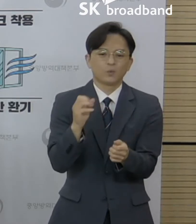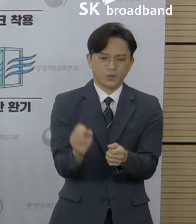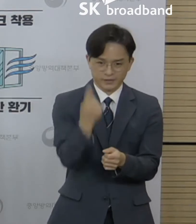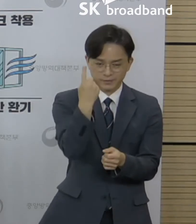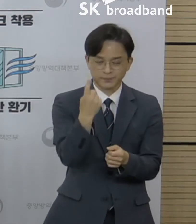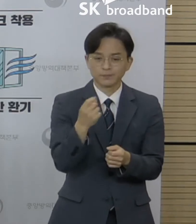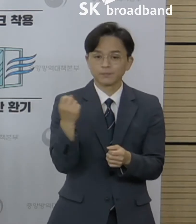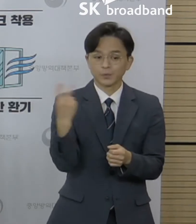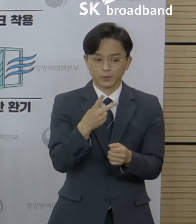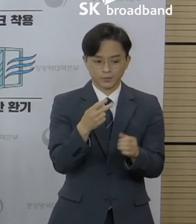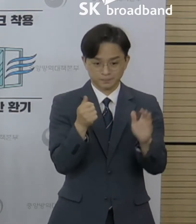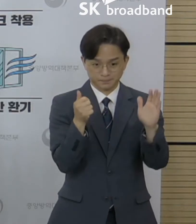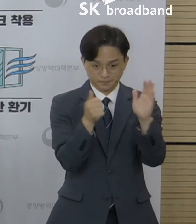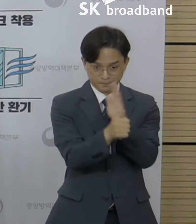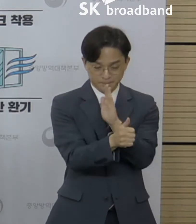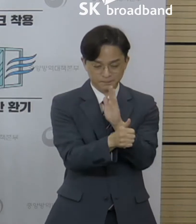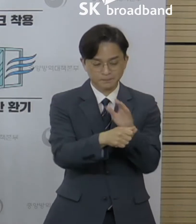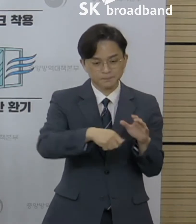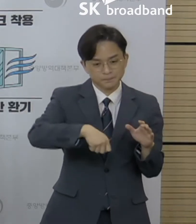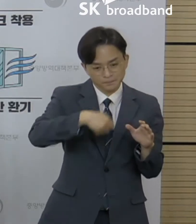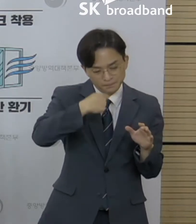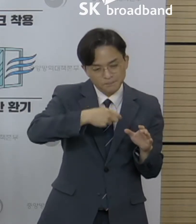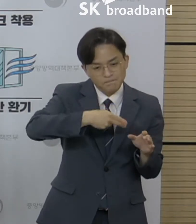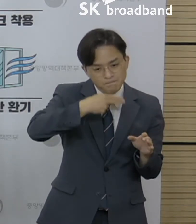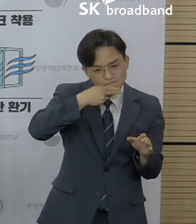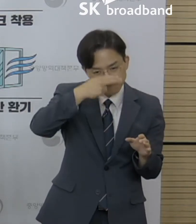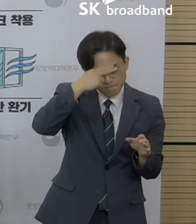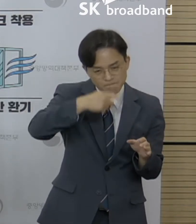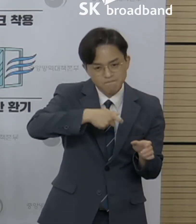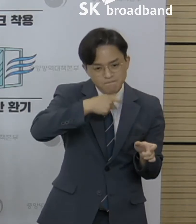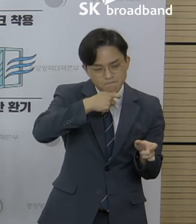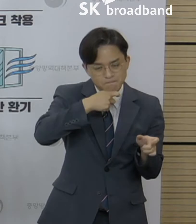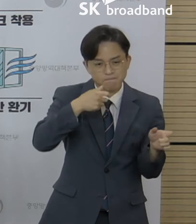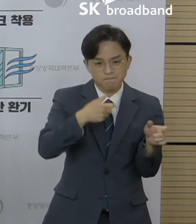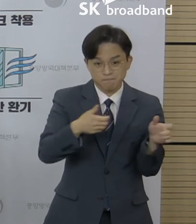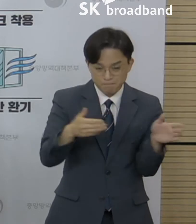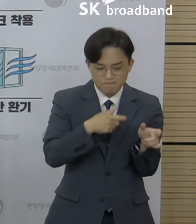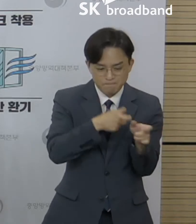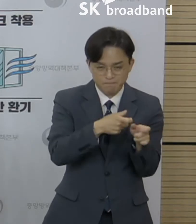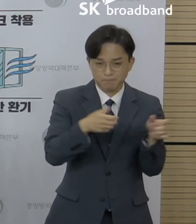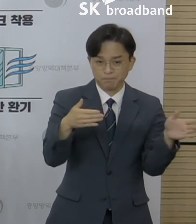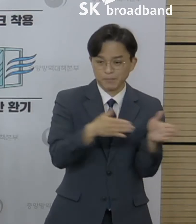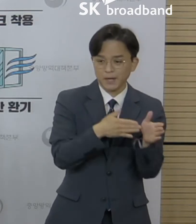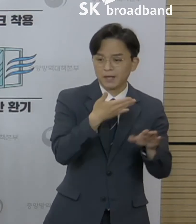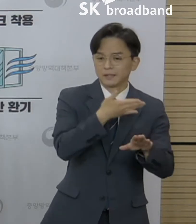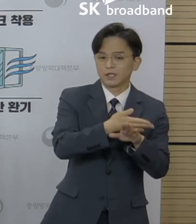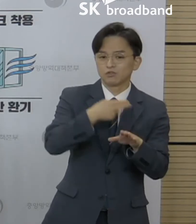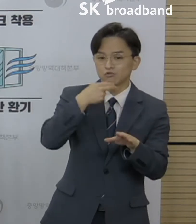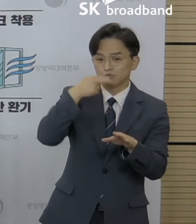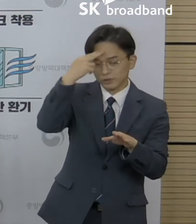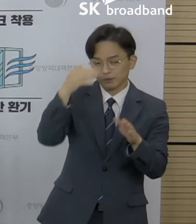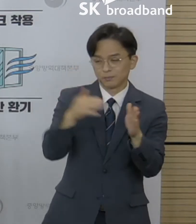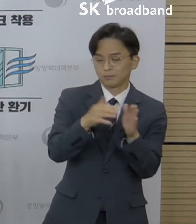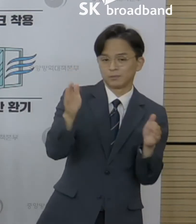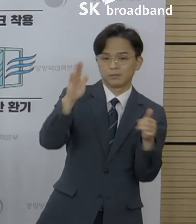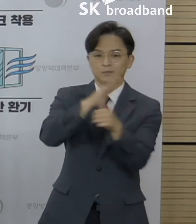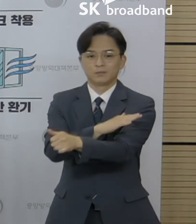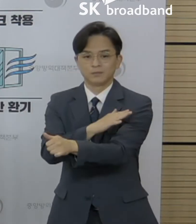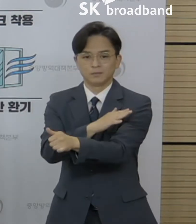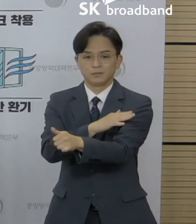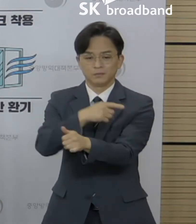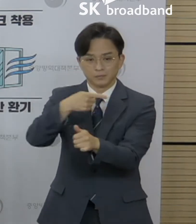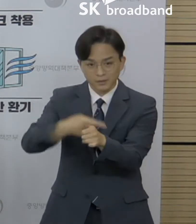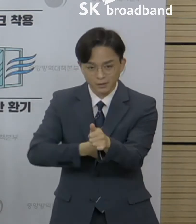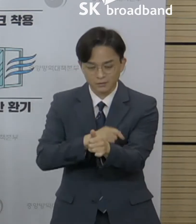확진자는 해당 시설 이용 전후에 인근에 위치한 다른 주점에 방문한 것도 확인되어 전파 가능 시설이